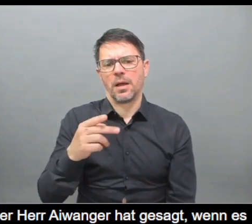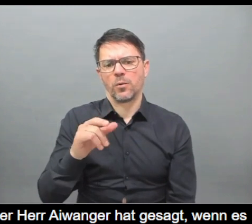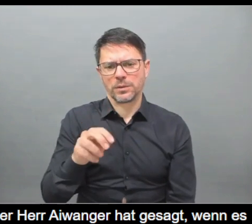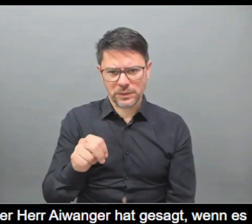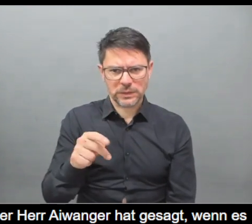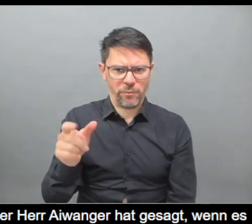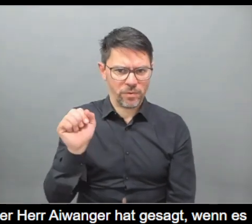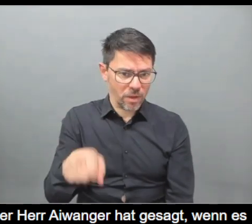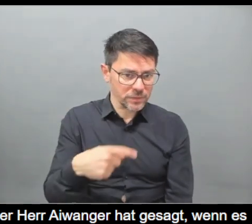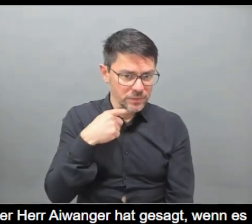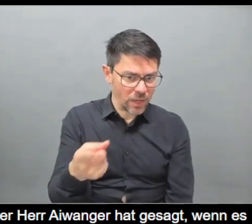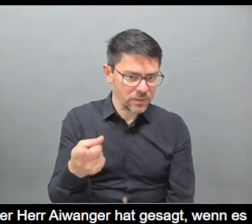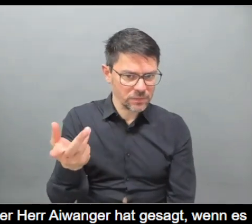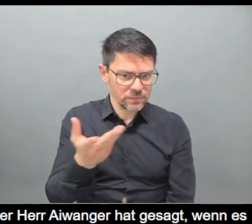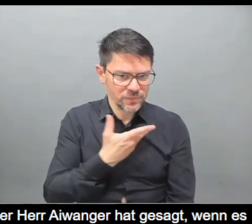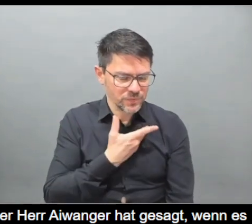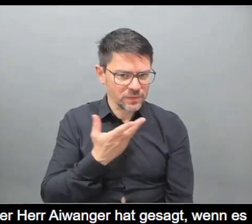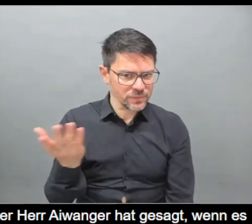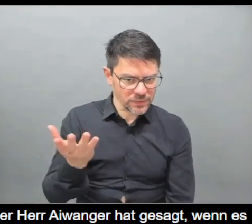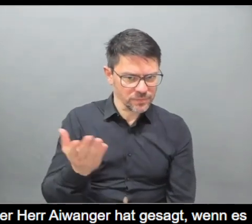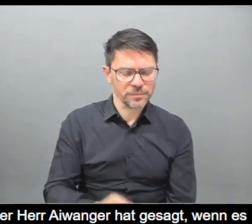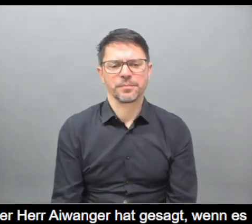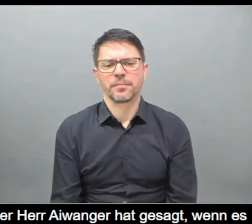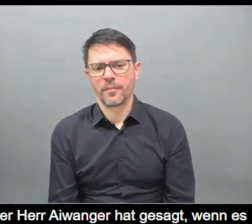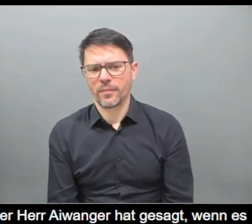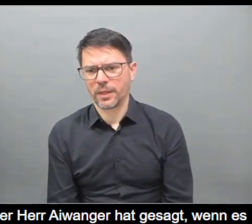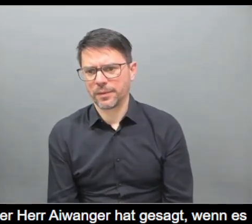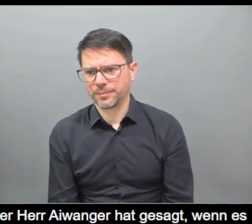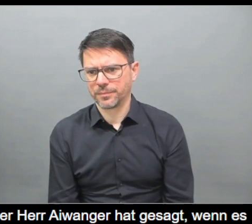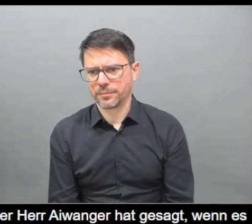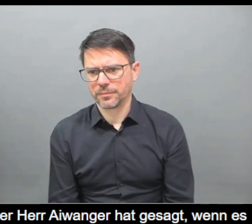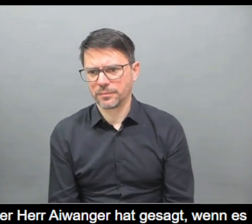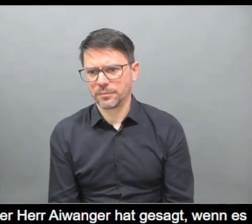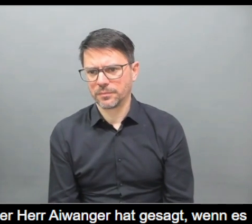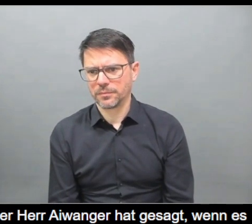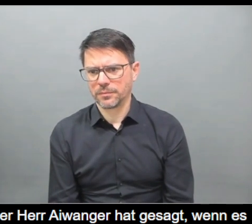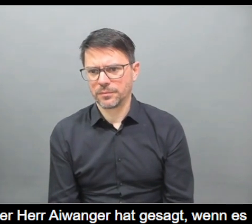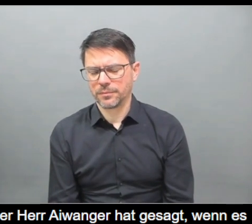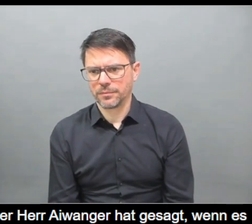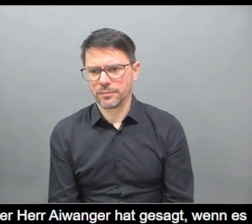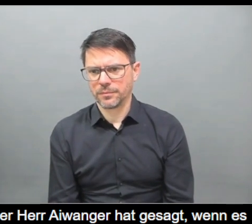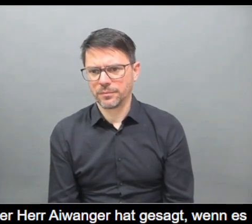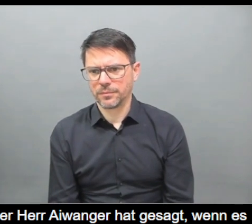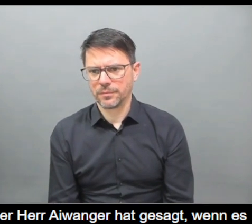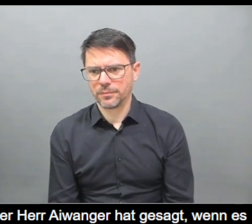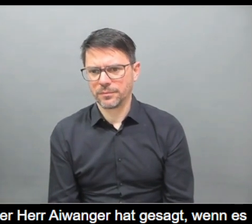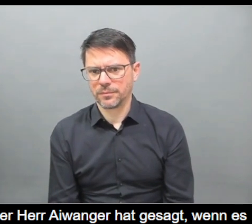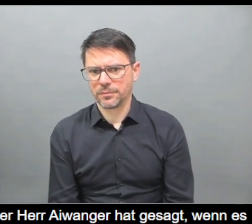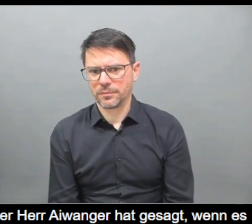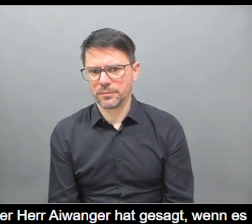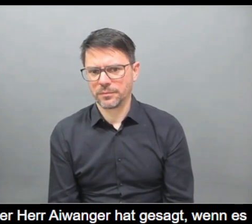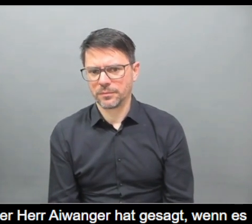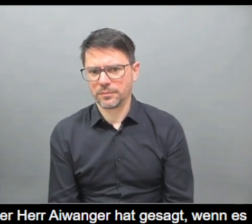Konserve kommt, bei der kein Eintritt verlangt wird. Wenn es um Details geht, würde ich aufs